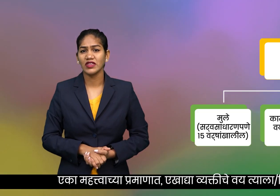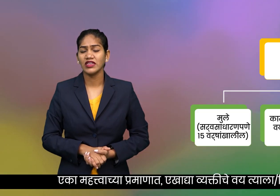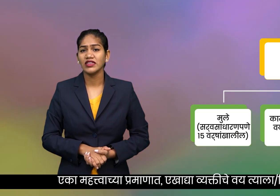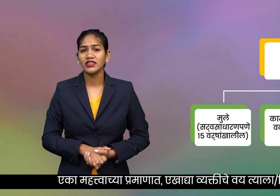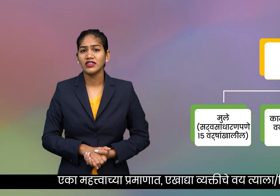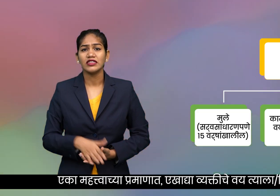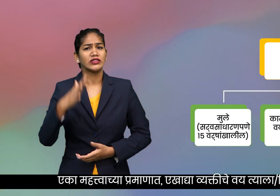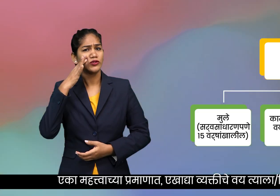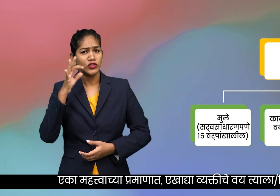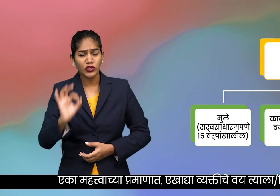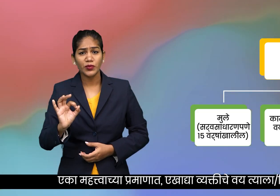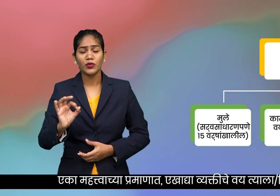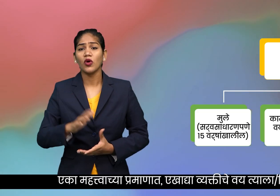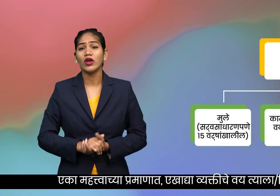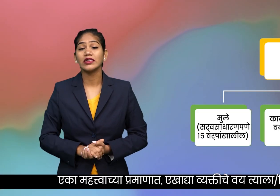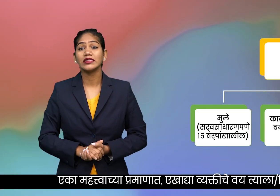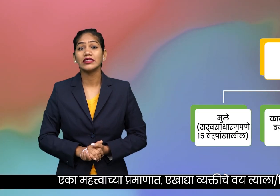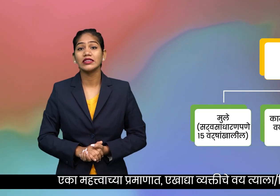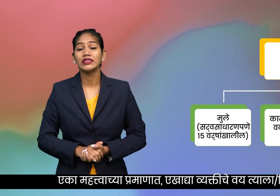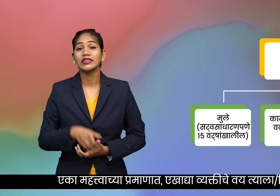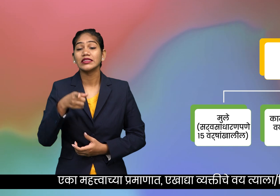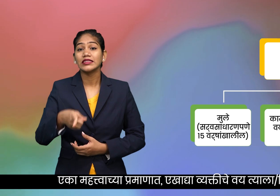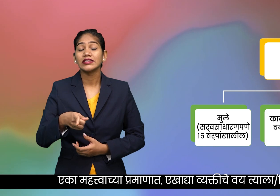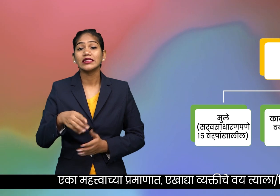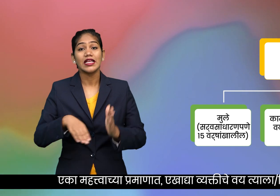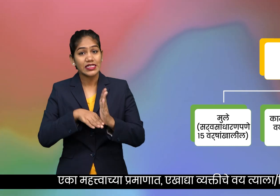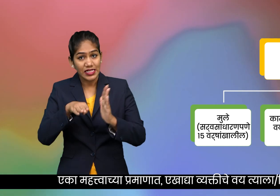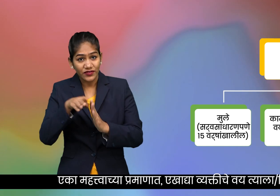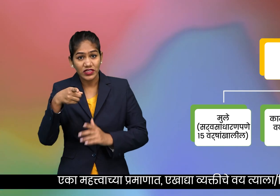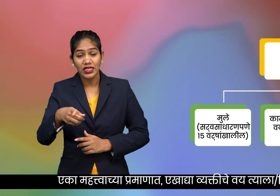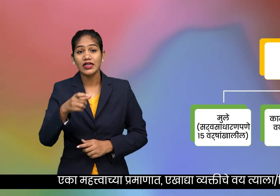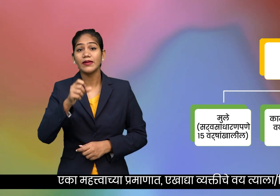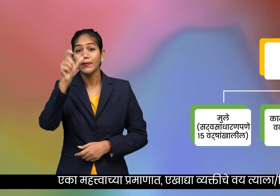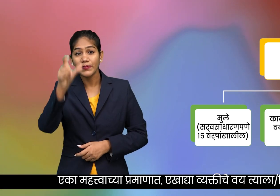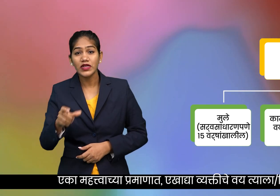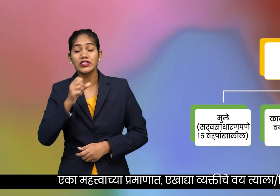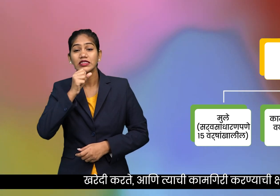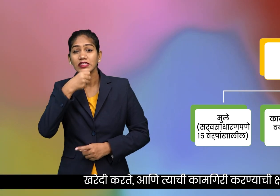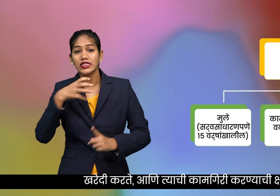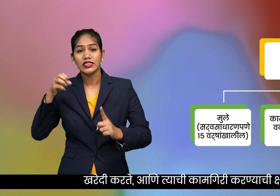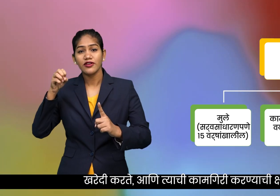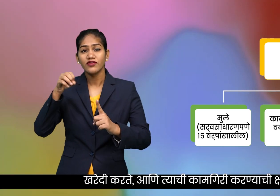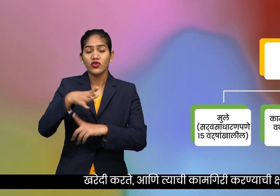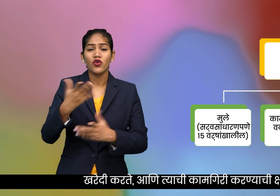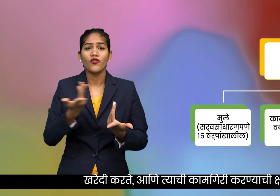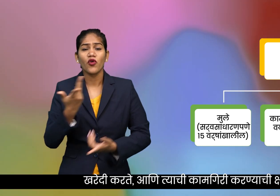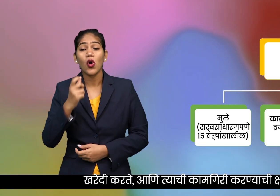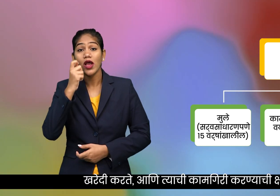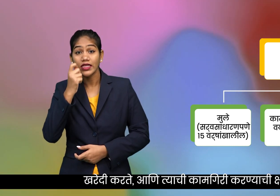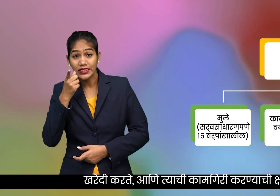एका महत्त्वाच्या प्रमाणात एखाद्या व्यक्तीचं वय त्याला किंवा तिला काय आवश्यक आहे, खरेदी करतं आणि त्याची